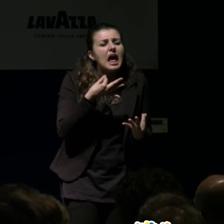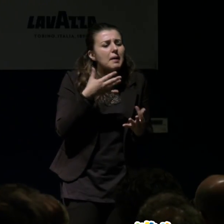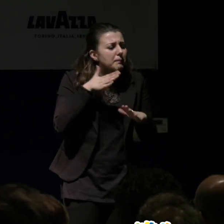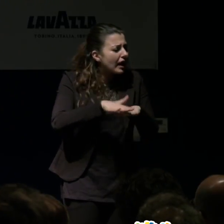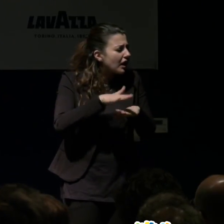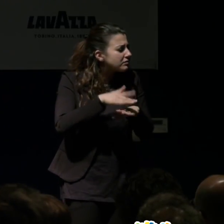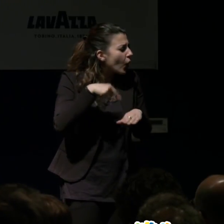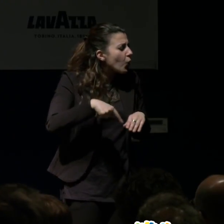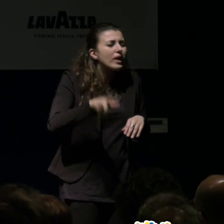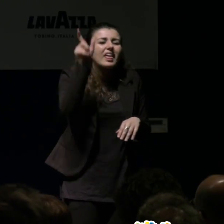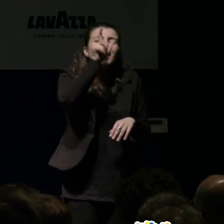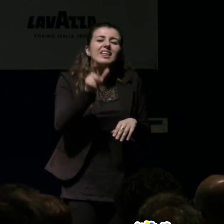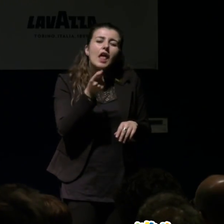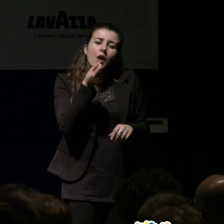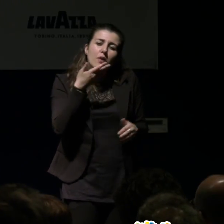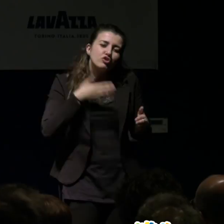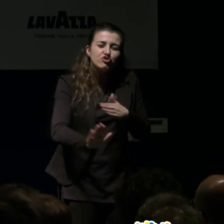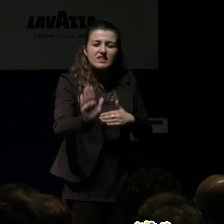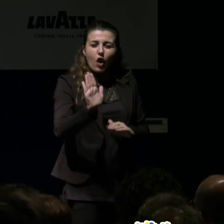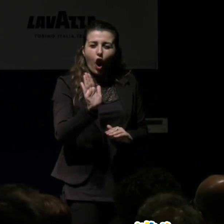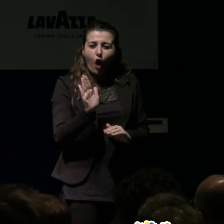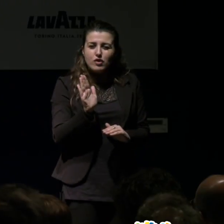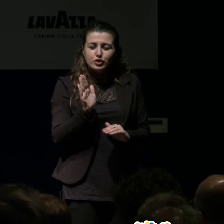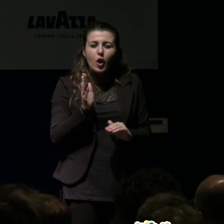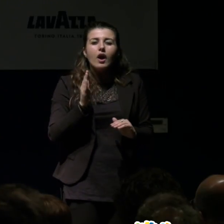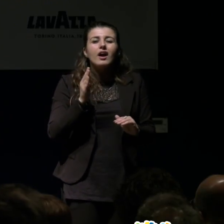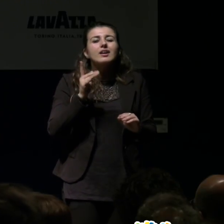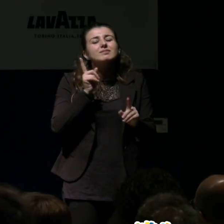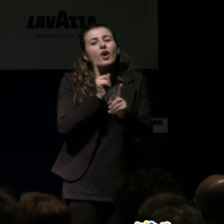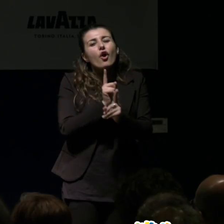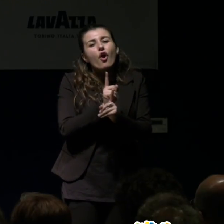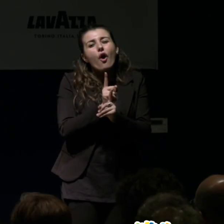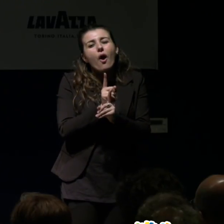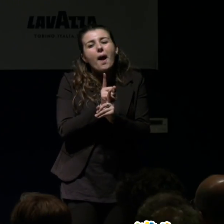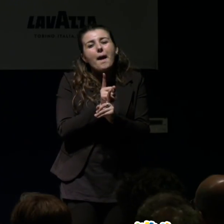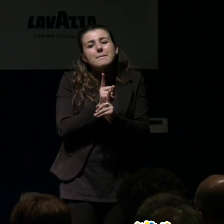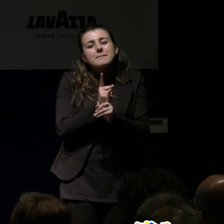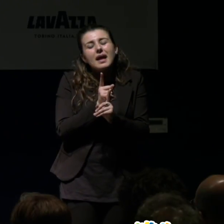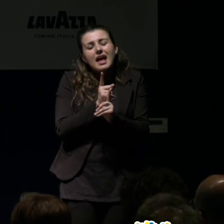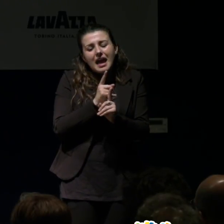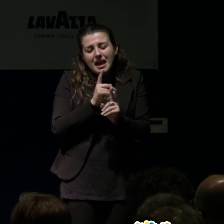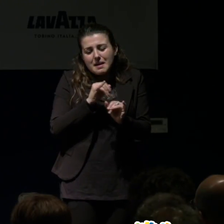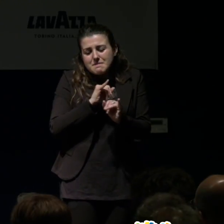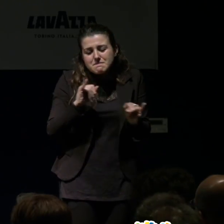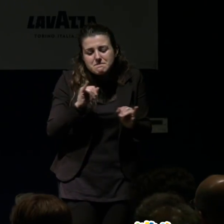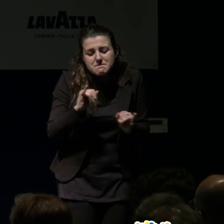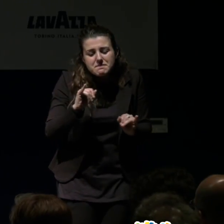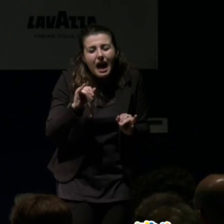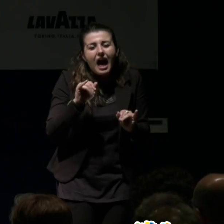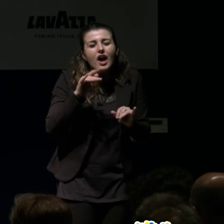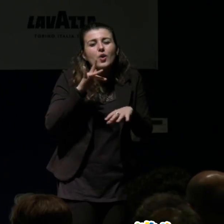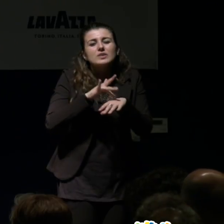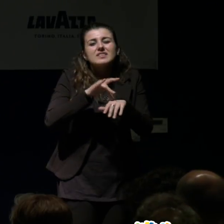in italia era considerato scivoloso la non fiction novel e anche lontano dallo nanismo dello